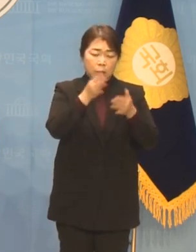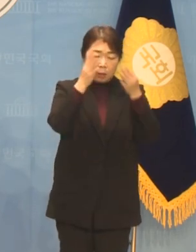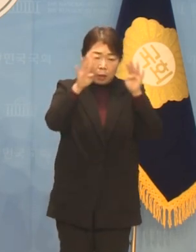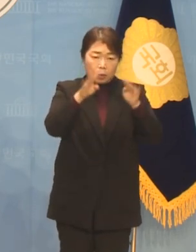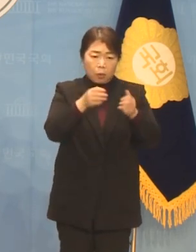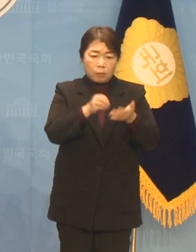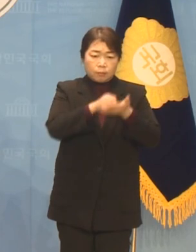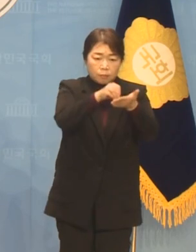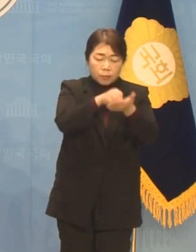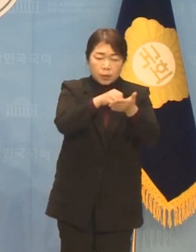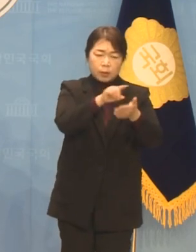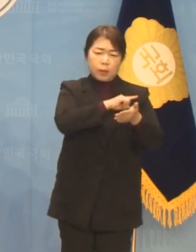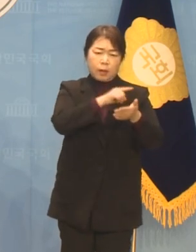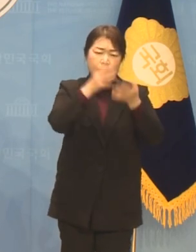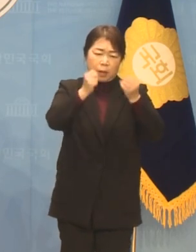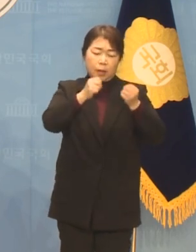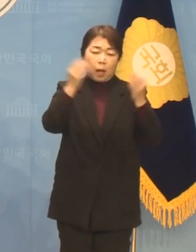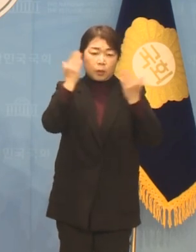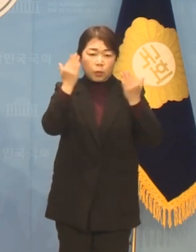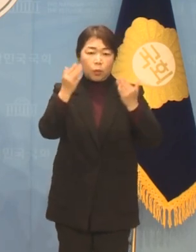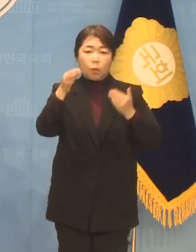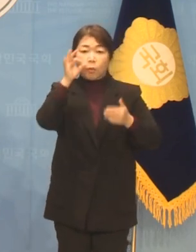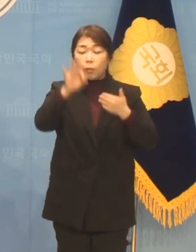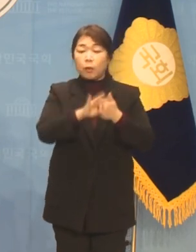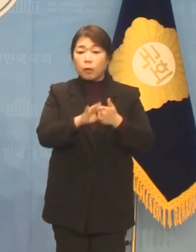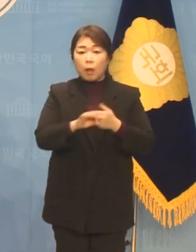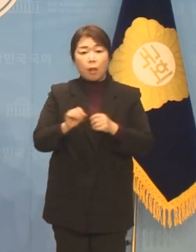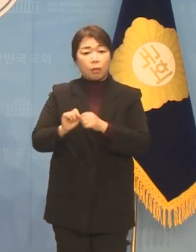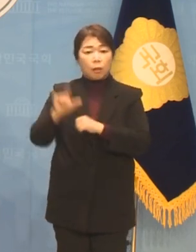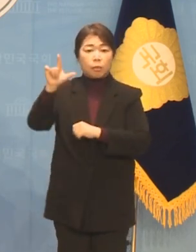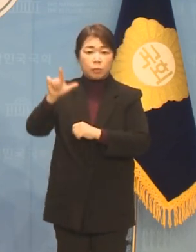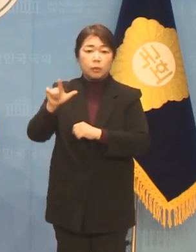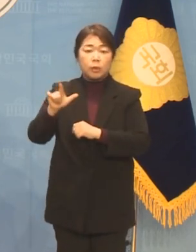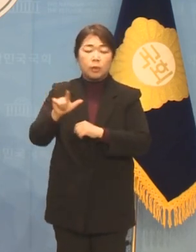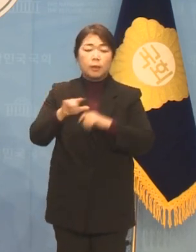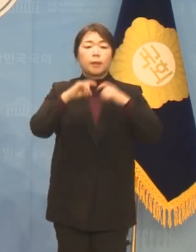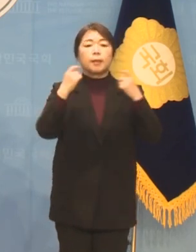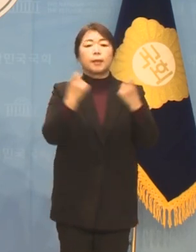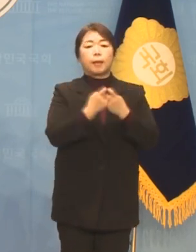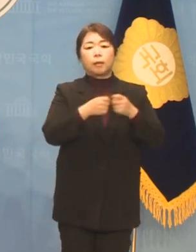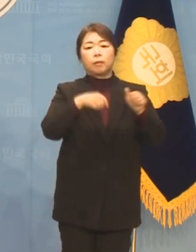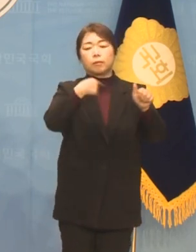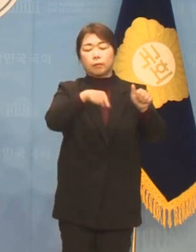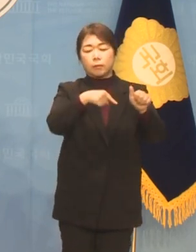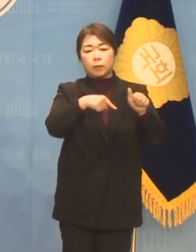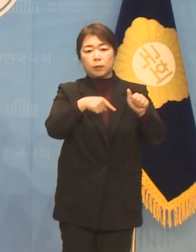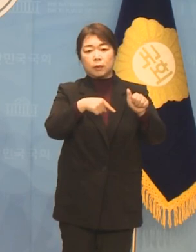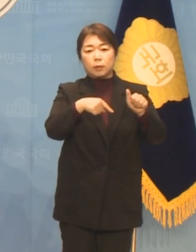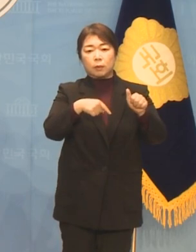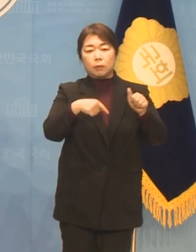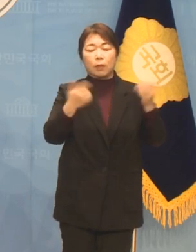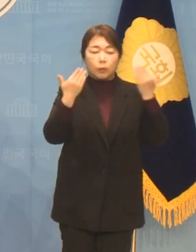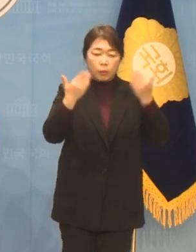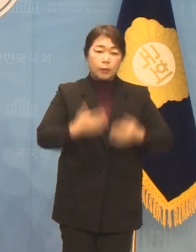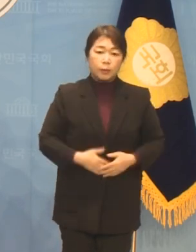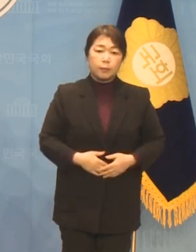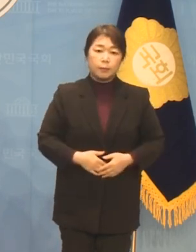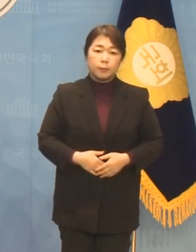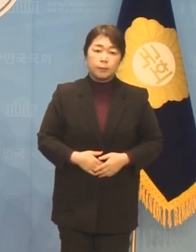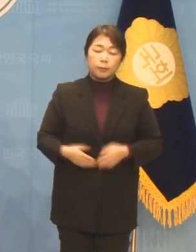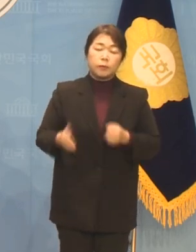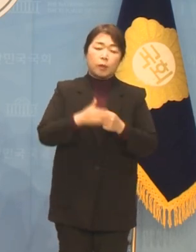가장 많이 시킨 학교들을 살펴보면 대부분 자사고입니다. 그래서 묻지 않을 수